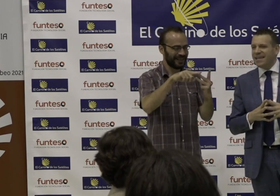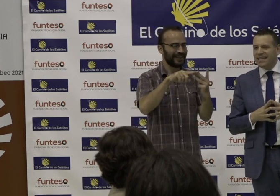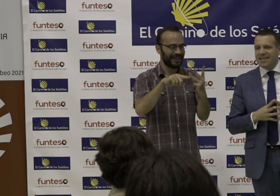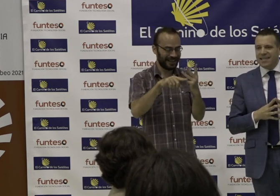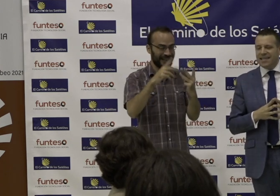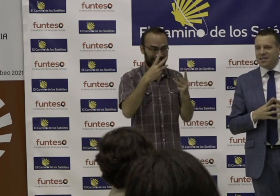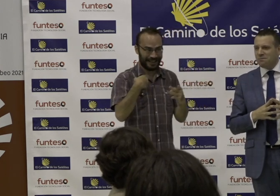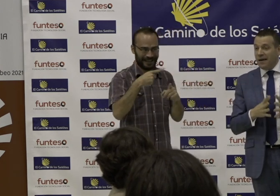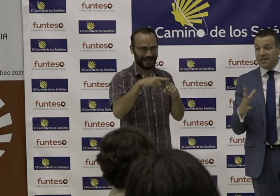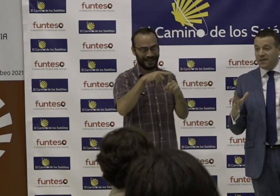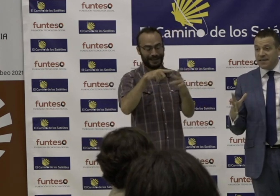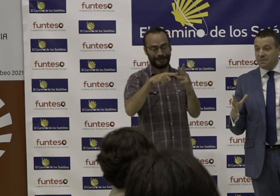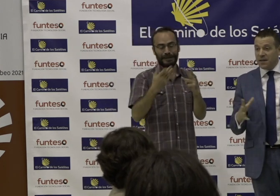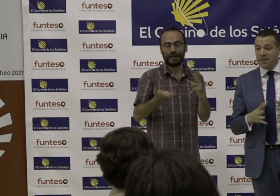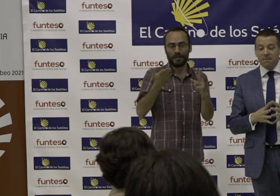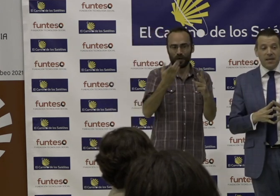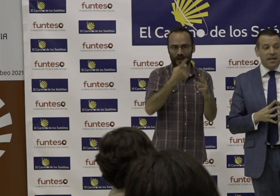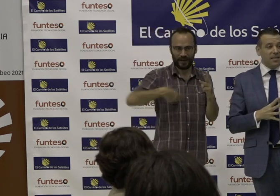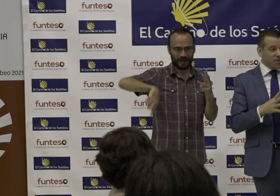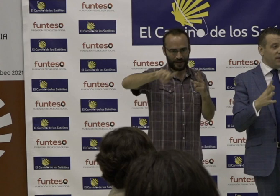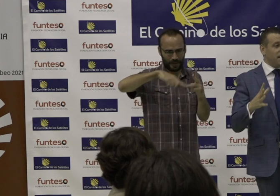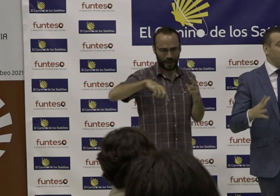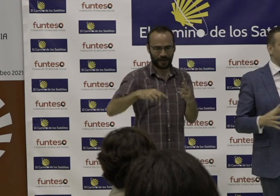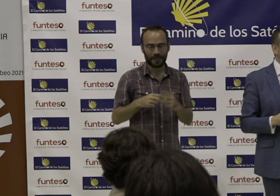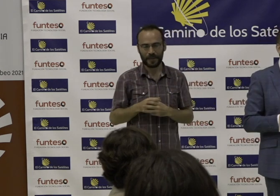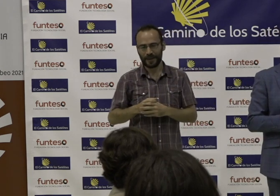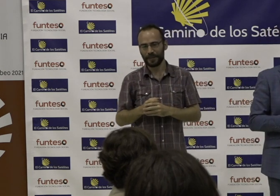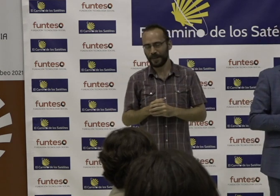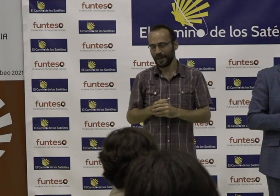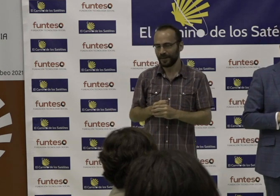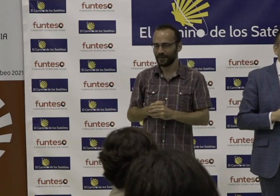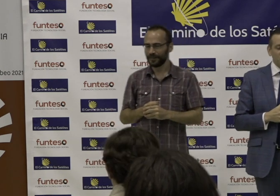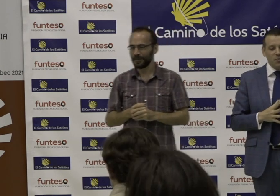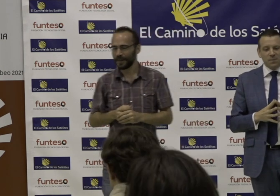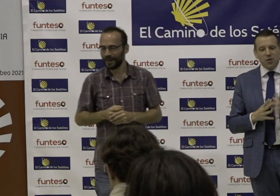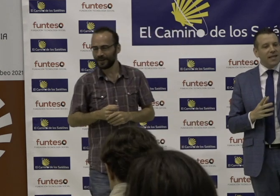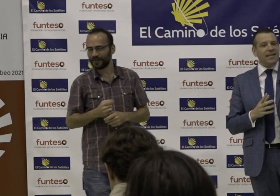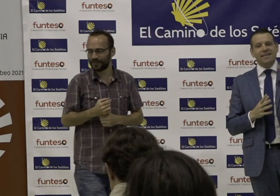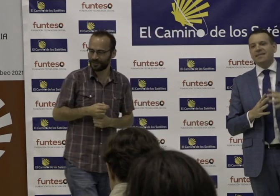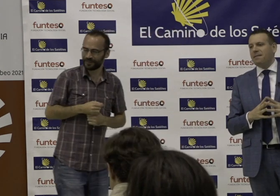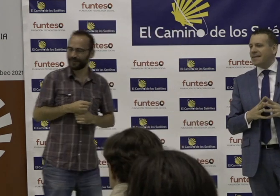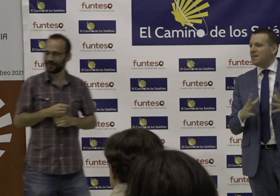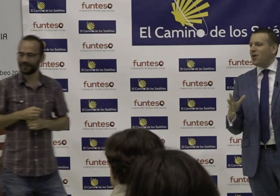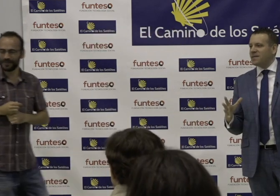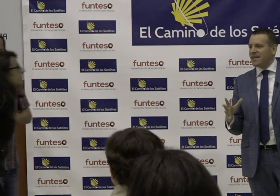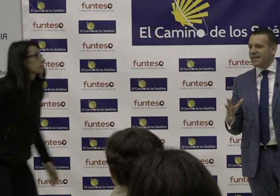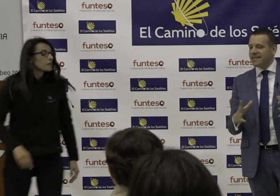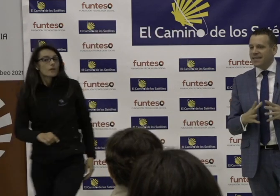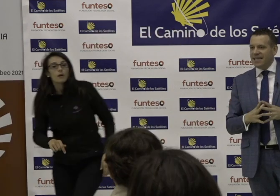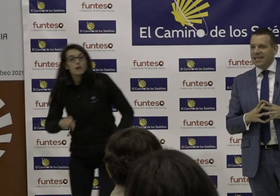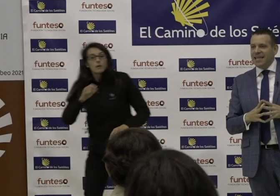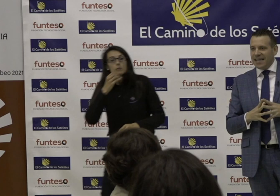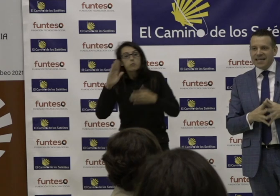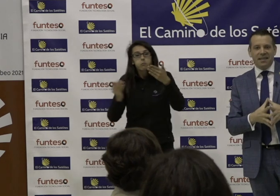día a día y que son magníficas para mí. Y las personas que ponen en práctica también lo son. Una de ellas es levantarte por las